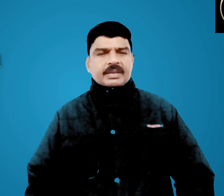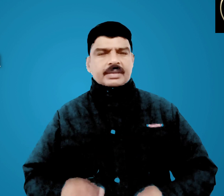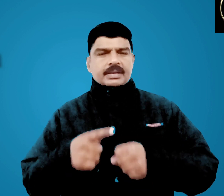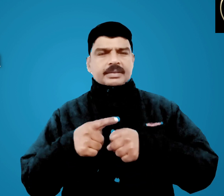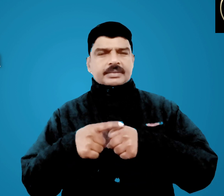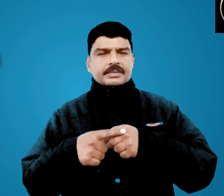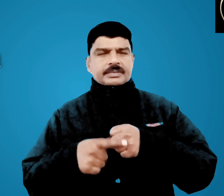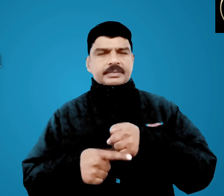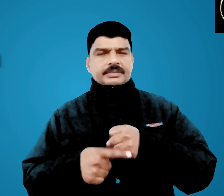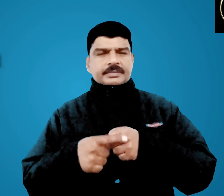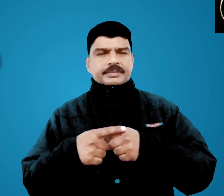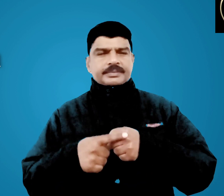महीना